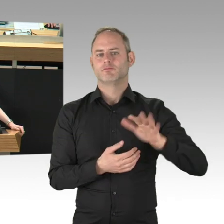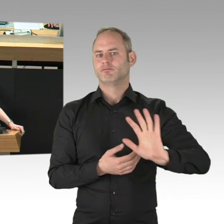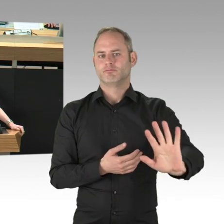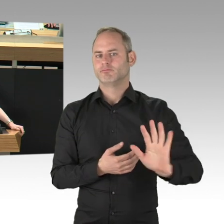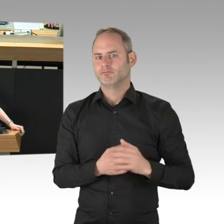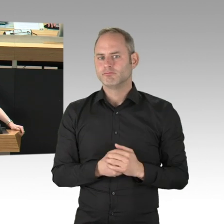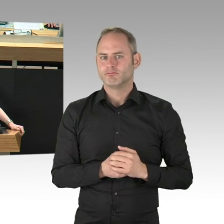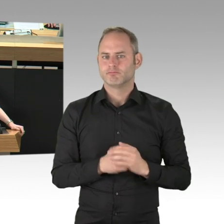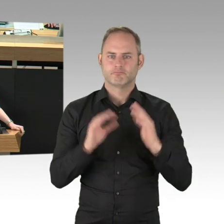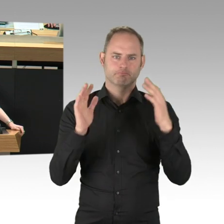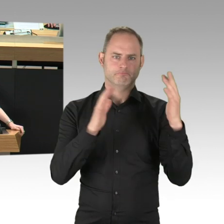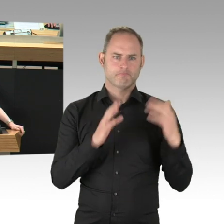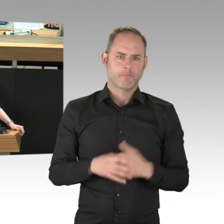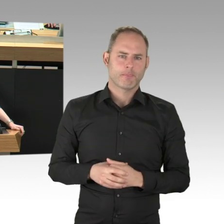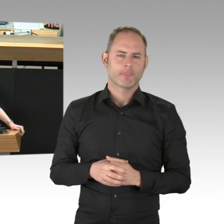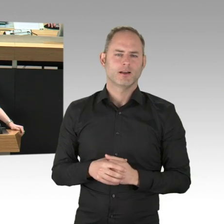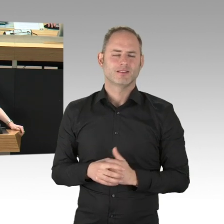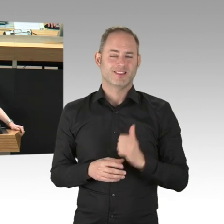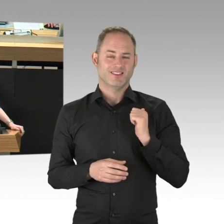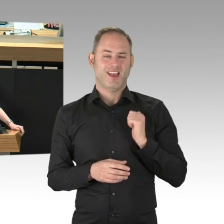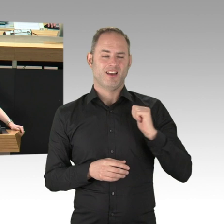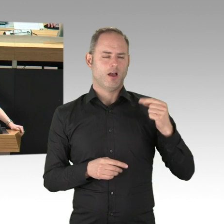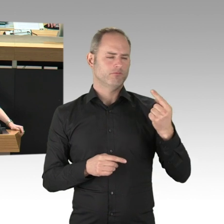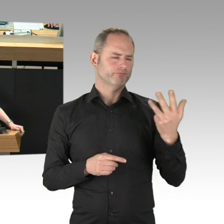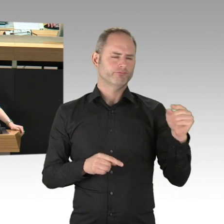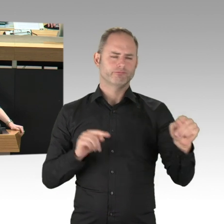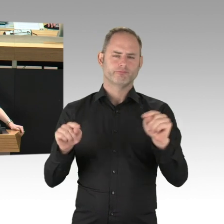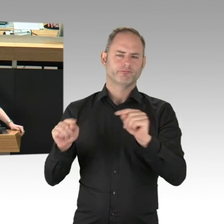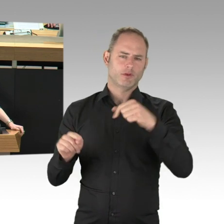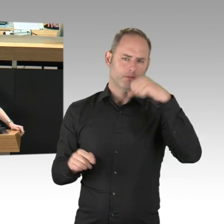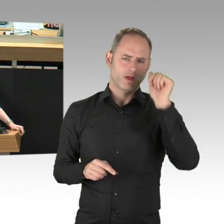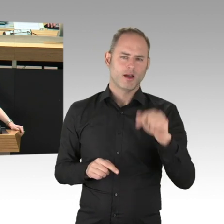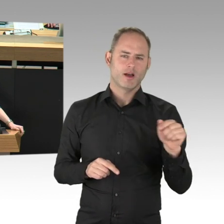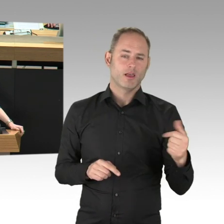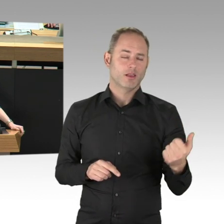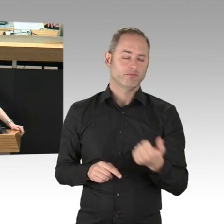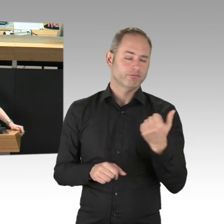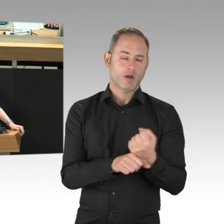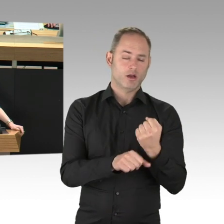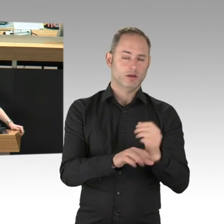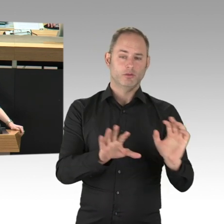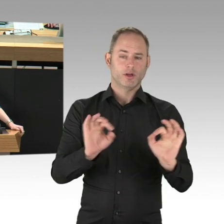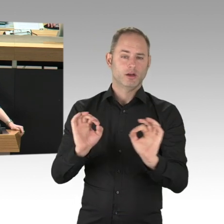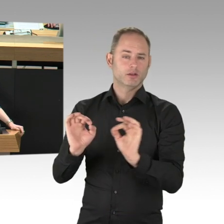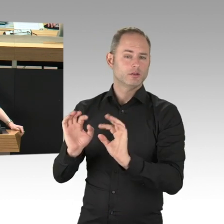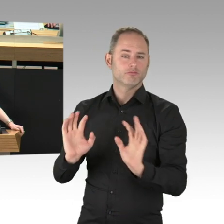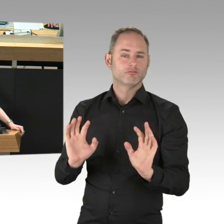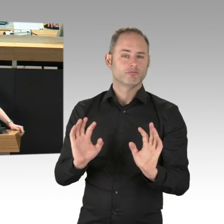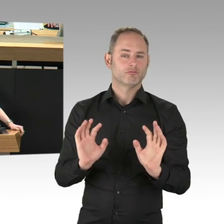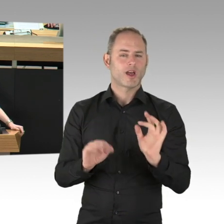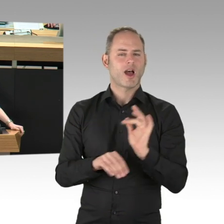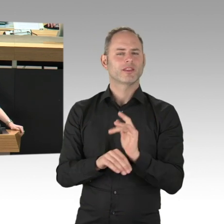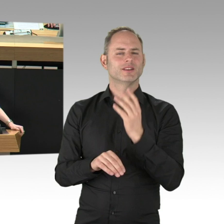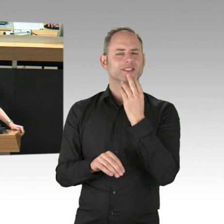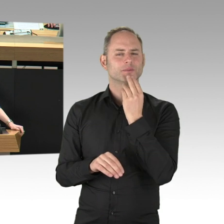haushaltsrelevanten Zeitraum von 2 Jahren abgesichert wird, sondern hier auch längere Finanzierungszeiträume ins Auge gefasst werden. Kollegin, ich darf Sie fragen, ob